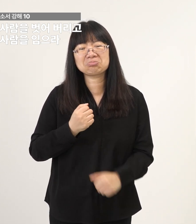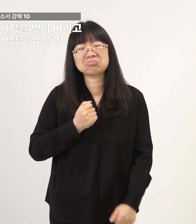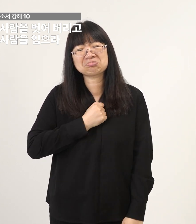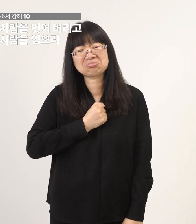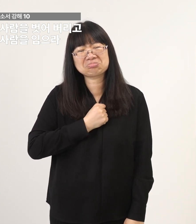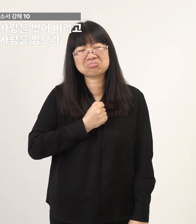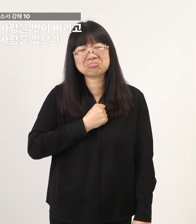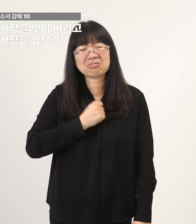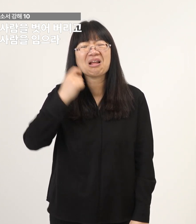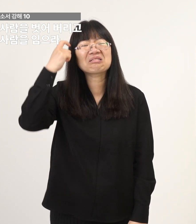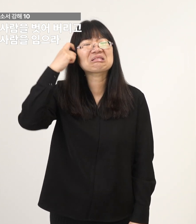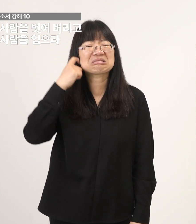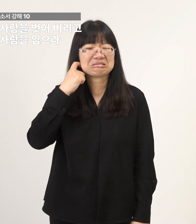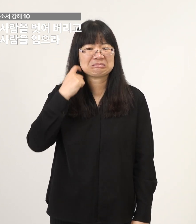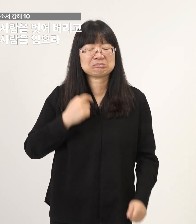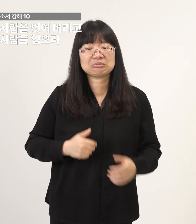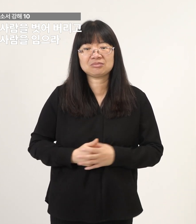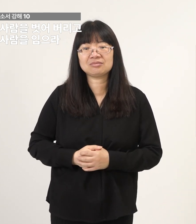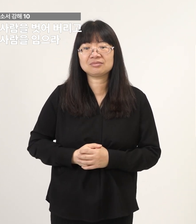갑갑하더라고요.